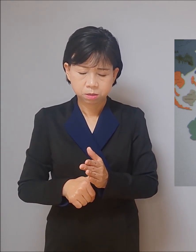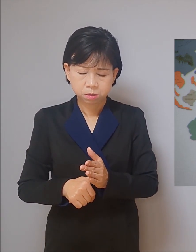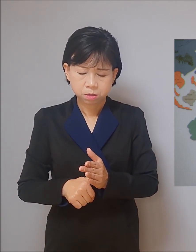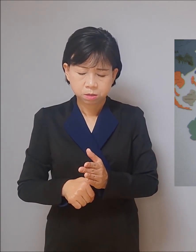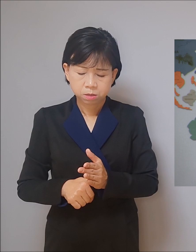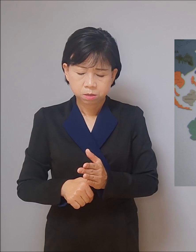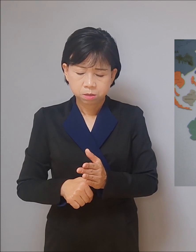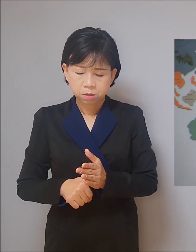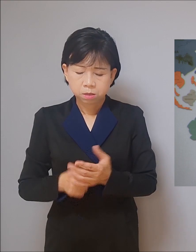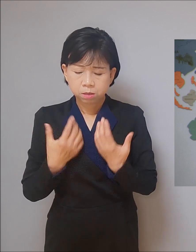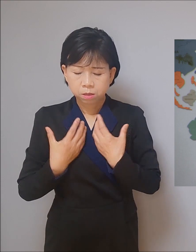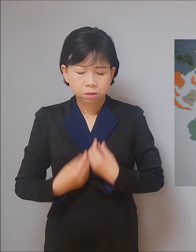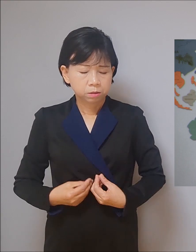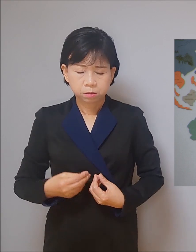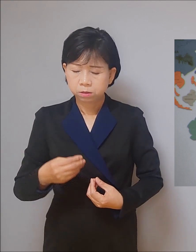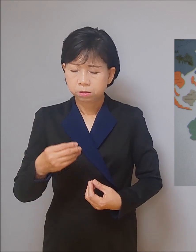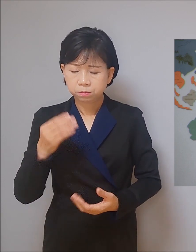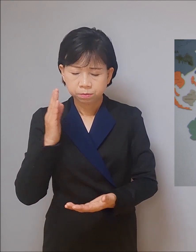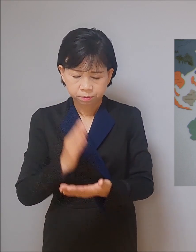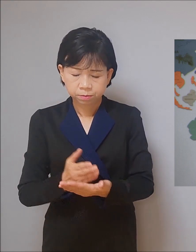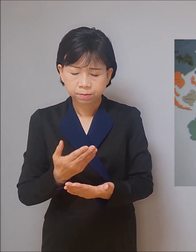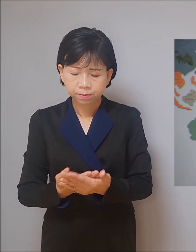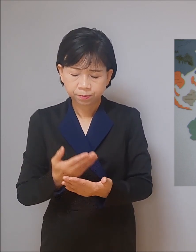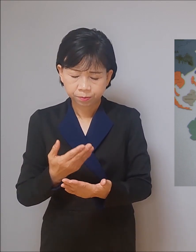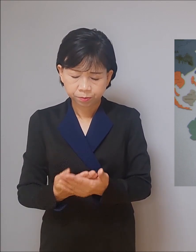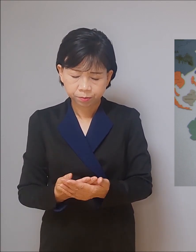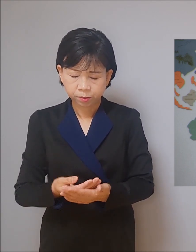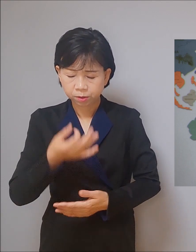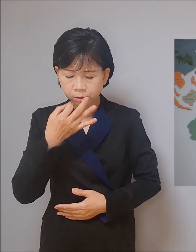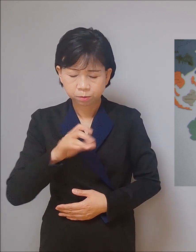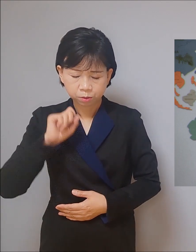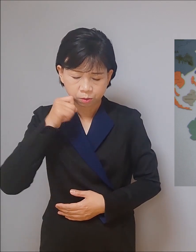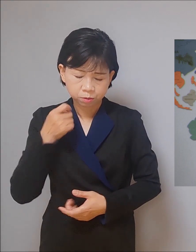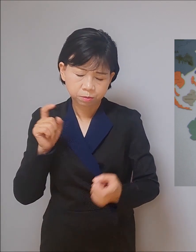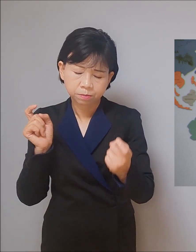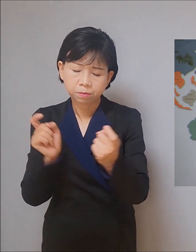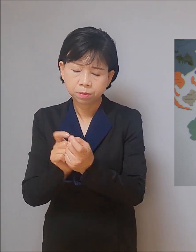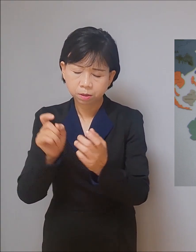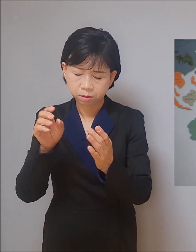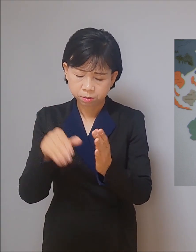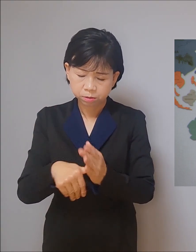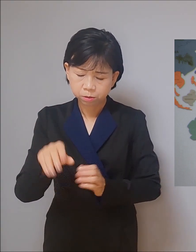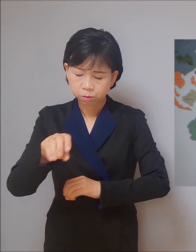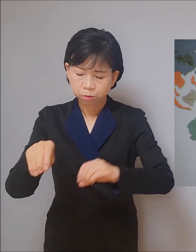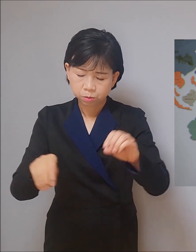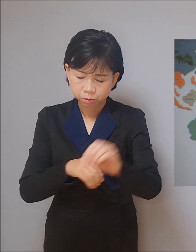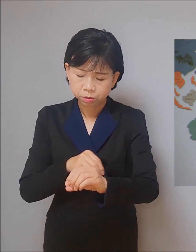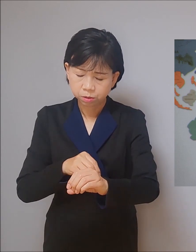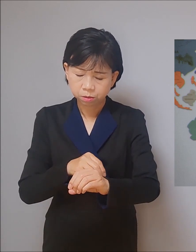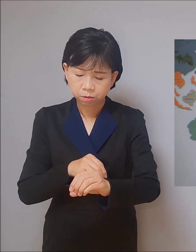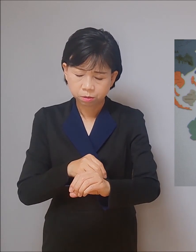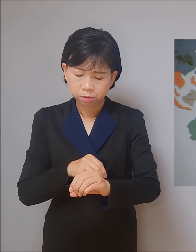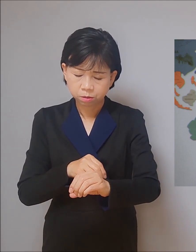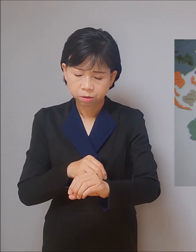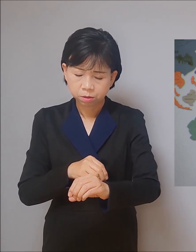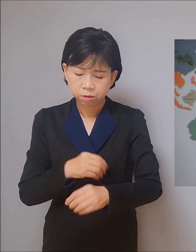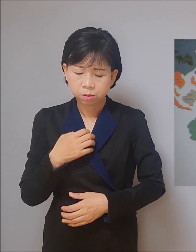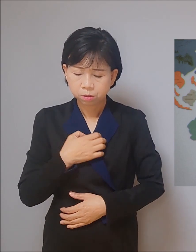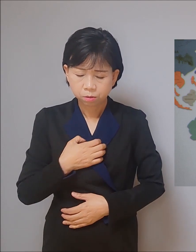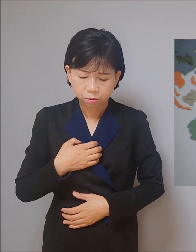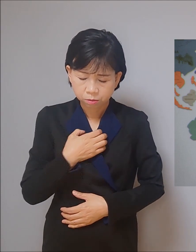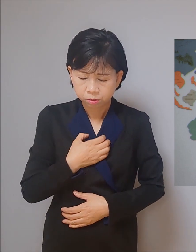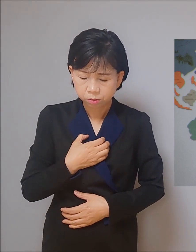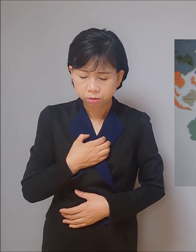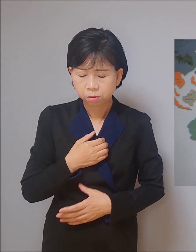같아서는 우리가 낙심하지 않는데 오히려 힘들고 어려운 일이 찾아왔을 때 걱정과 근심 가운데 빠져 있는